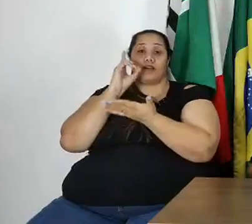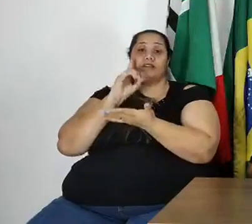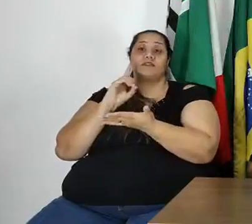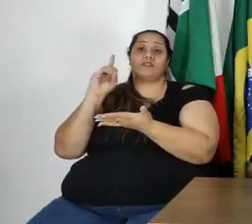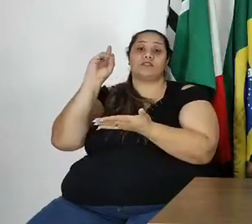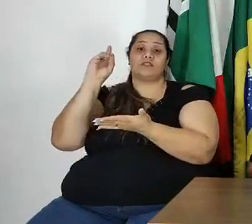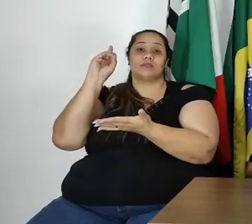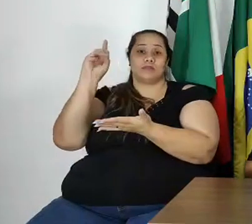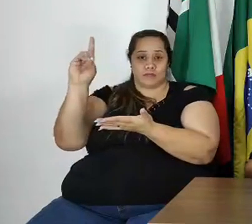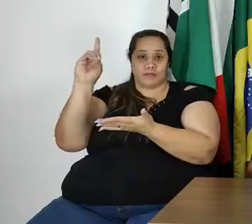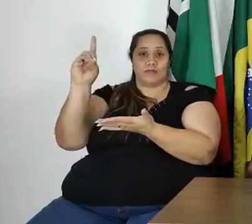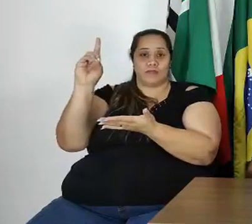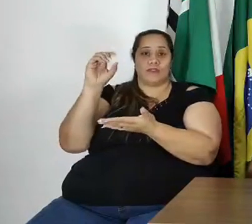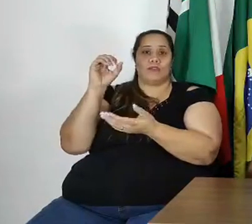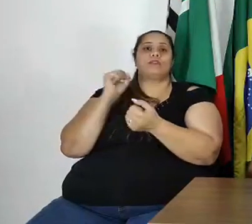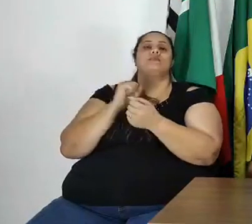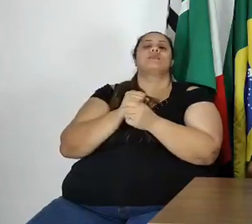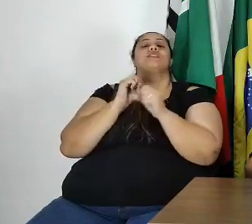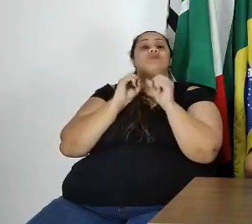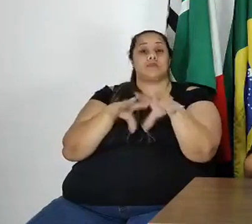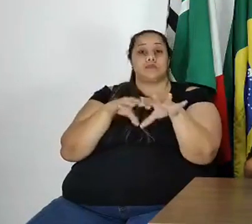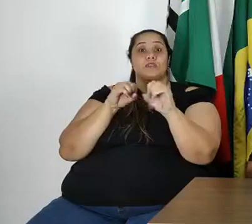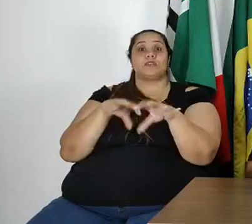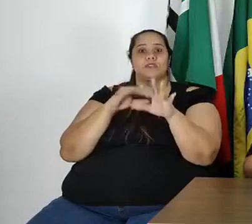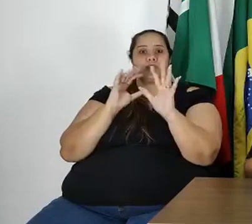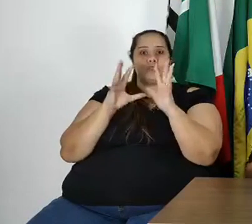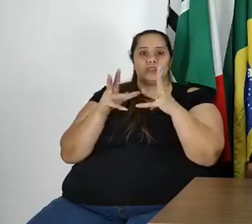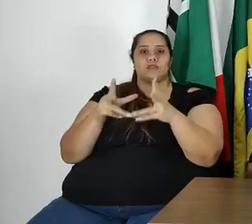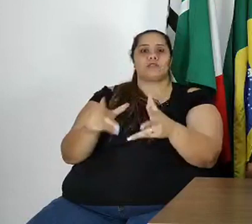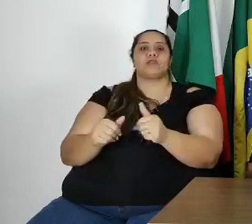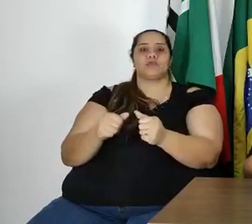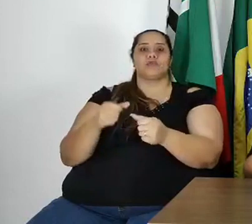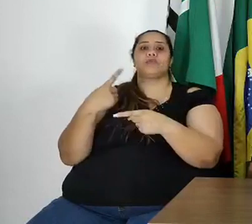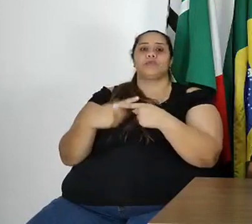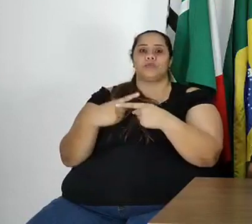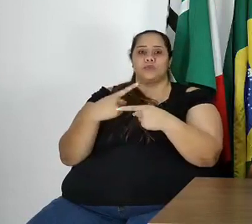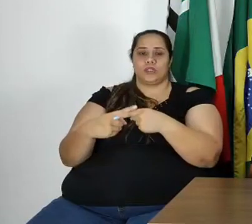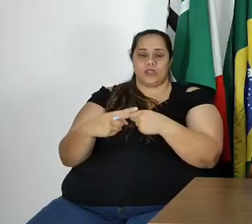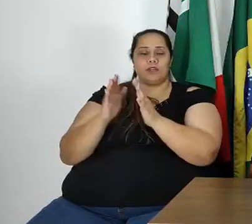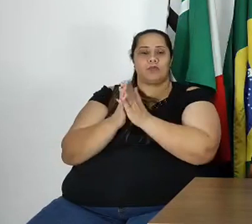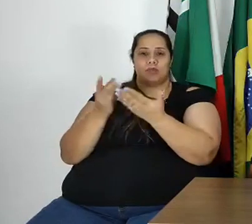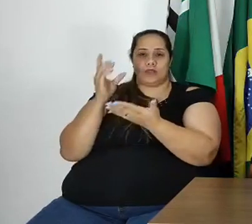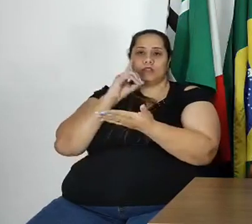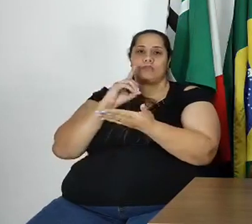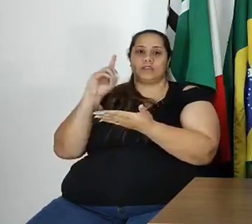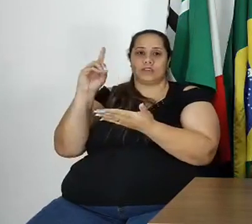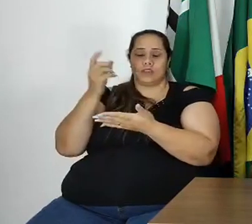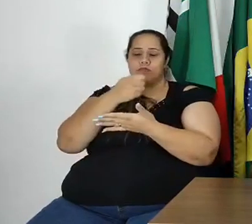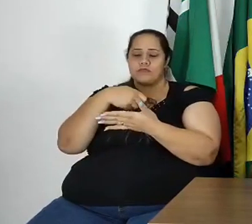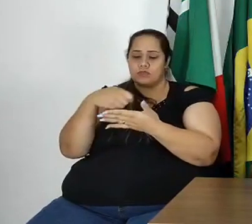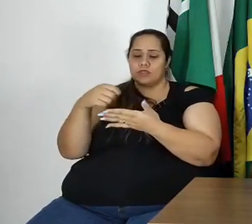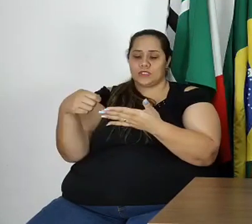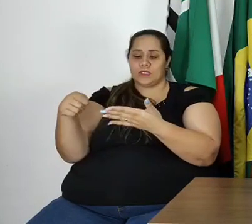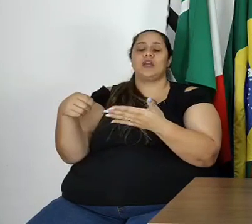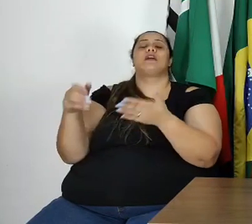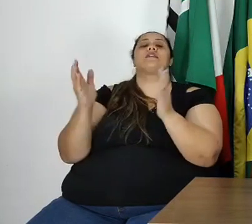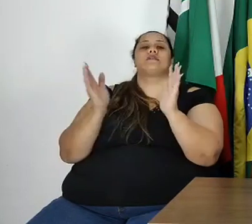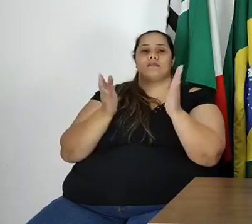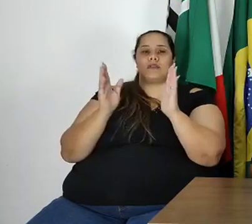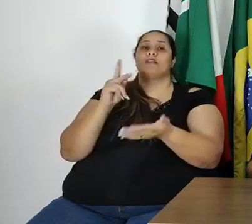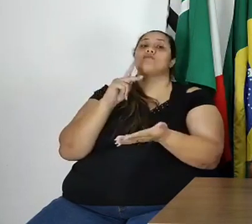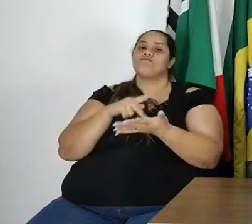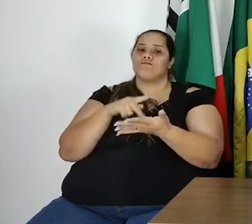nós temos como atual, porque o que está escrito nele, para quem busca, é atual, não é